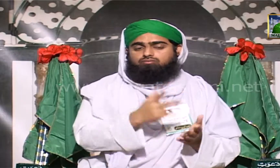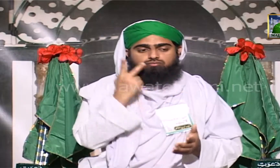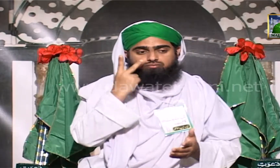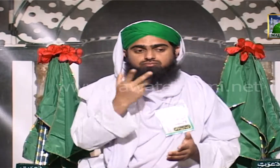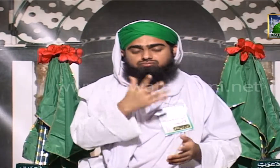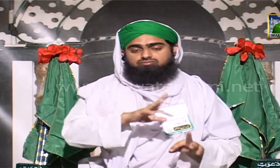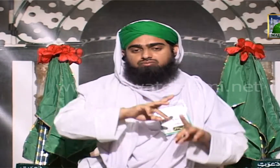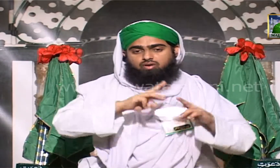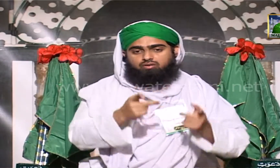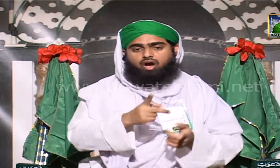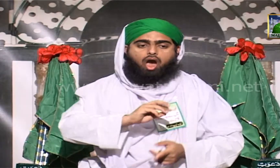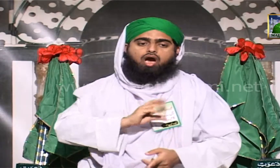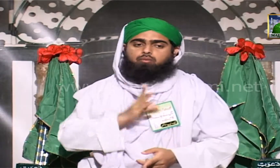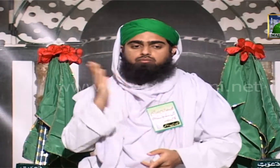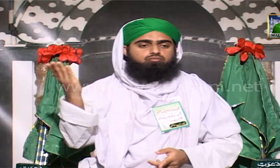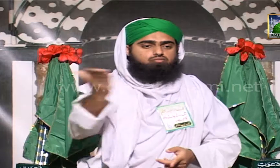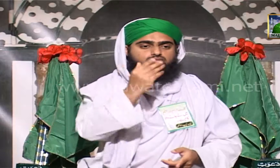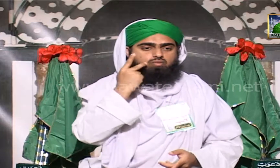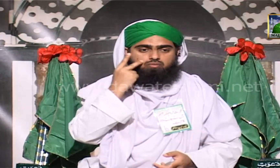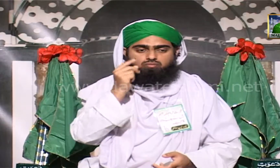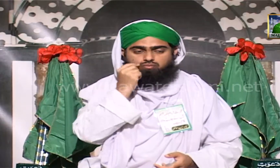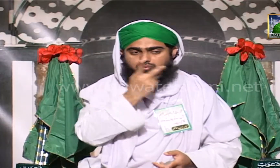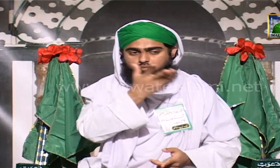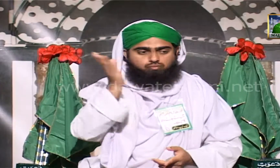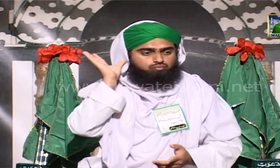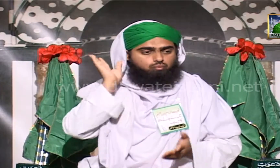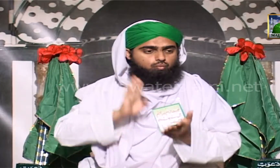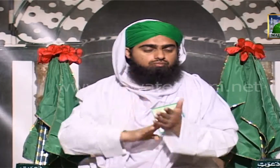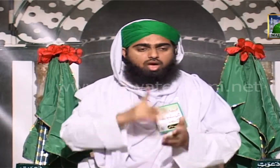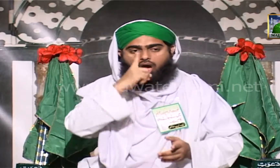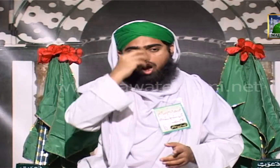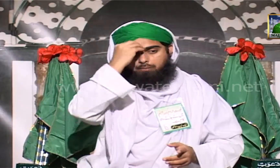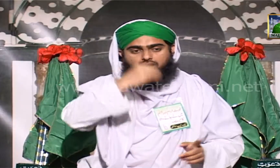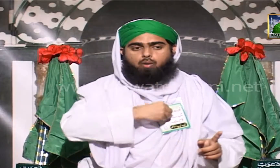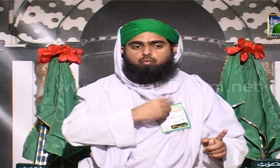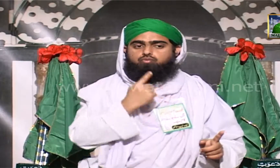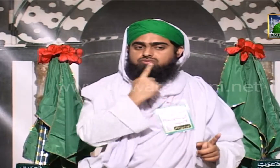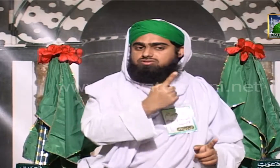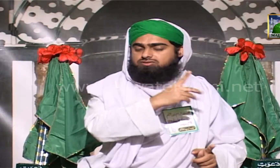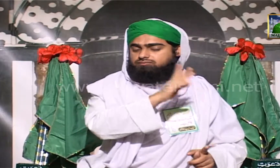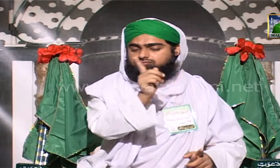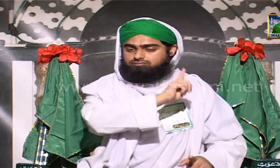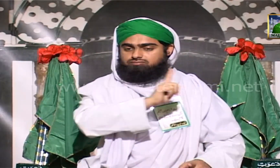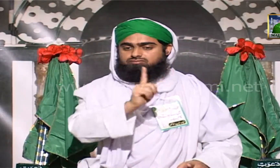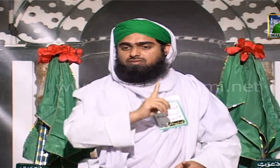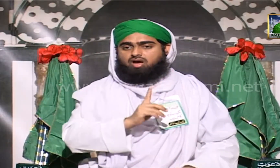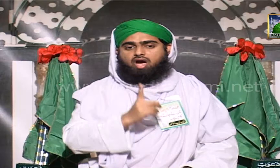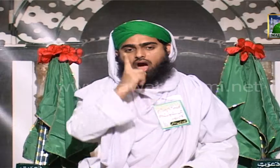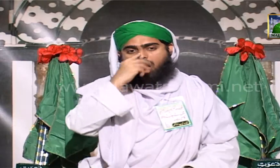رہتی دنیا تک مسلمانوں کو تنبیہ کرنی تھی کہ ماں باپ کو مت ستانا, ماں باپ کی بددعا مت لینا, ماں باپ